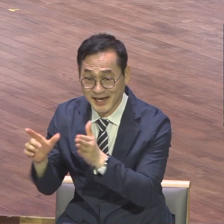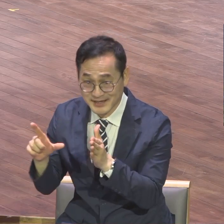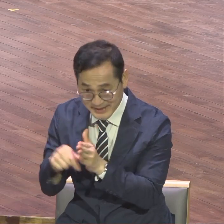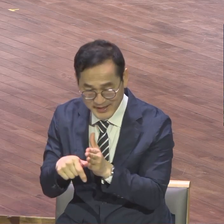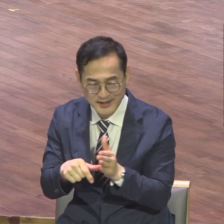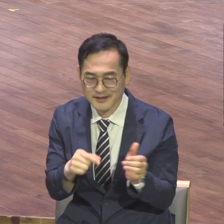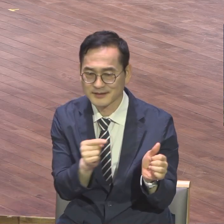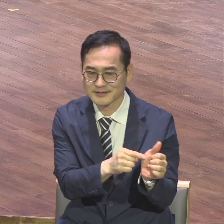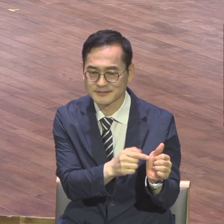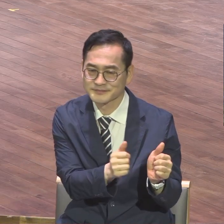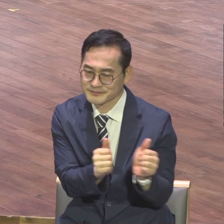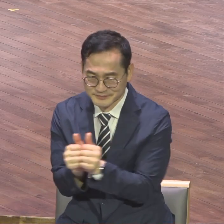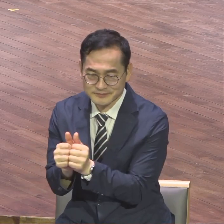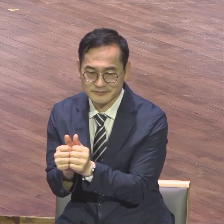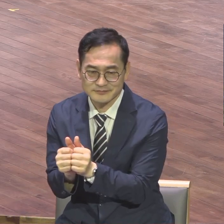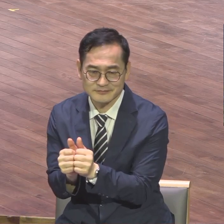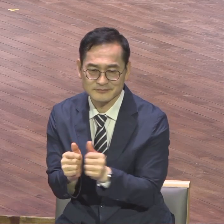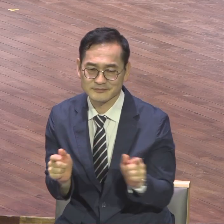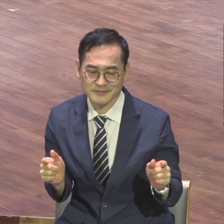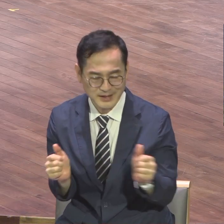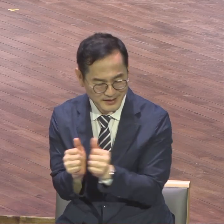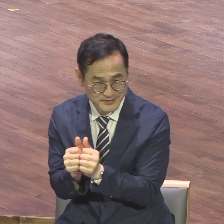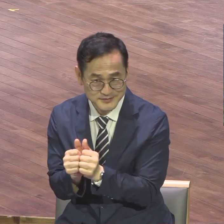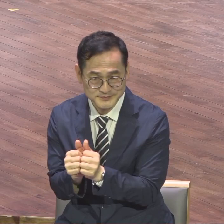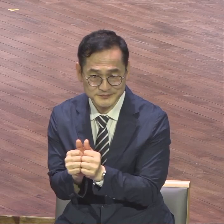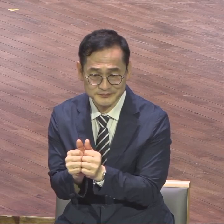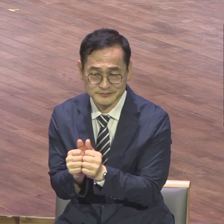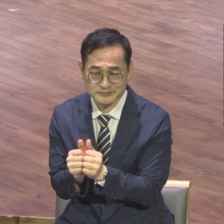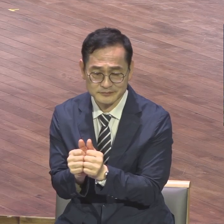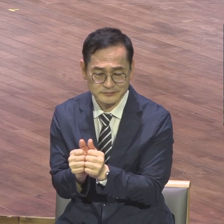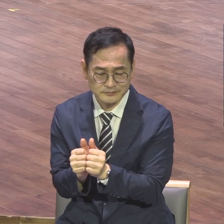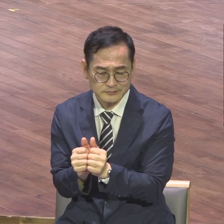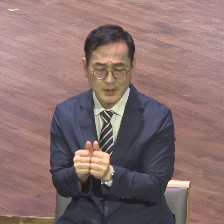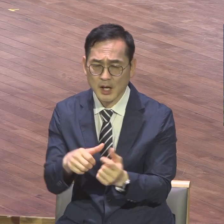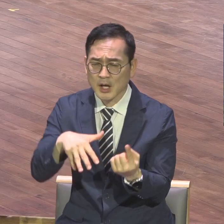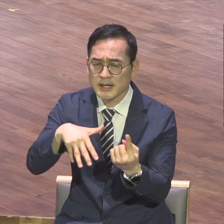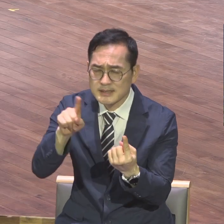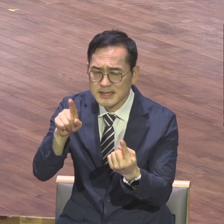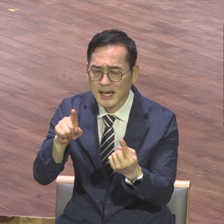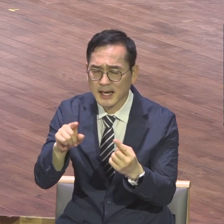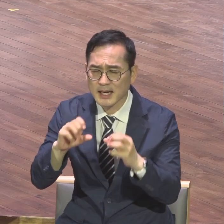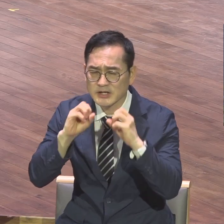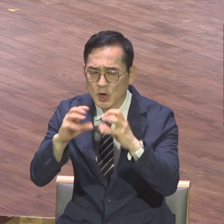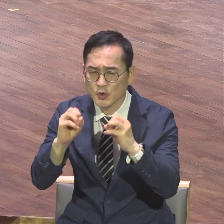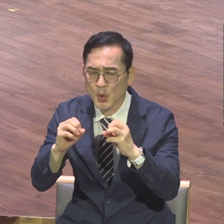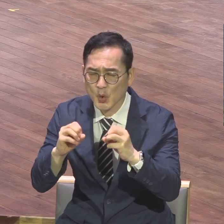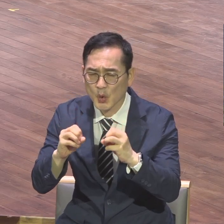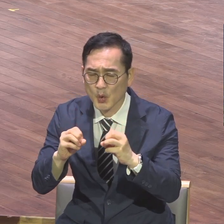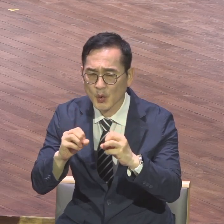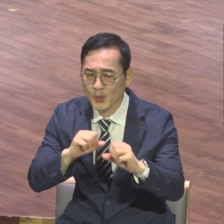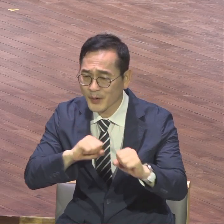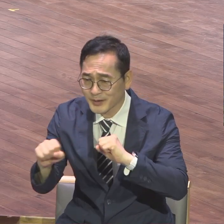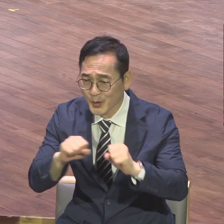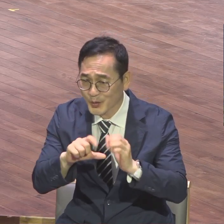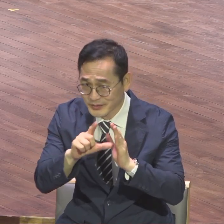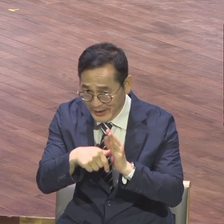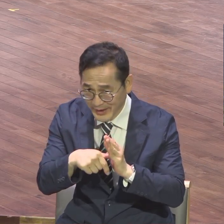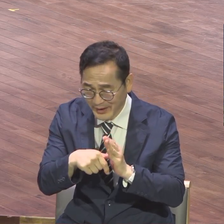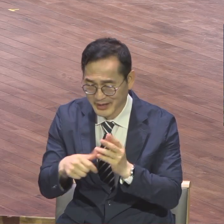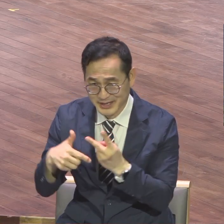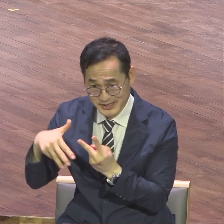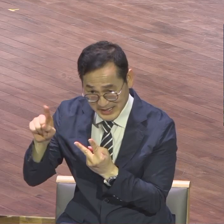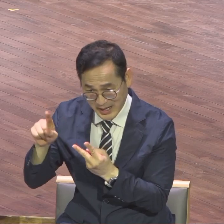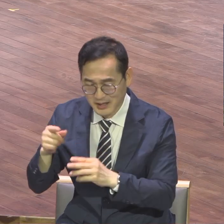그런데 이 상황은 이 환경이 1차 때와는 완전히 그렇게 달랐어요. 마가로